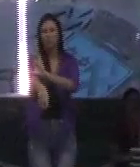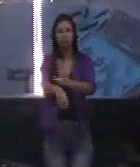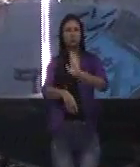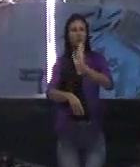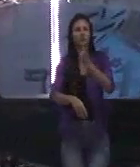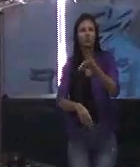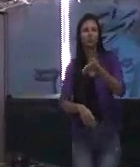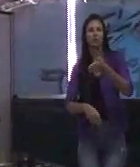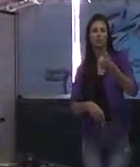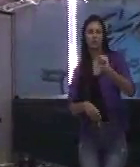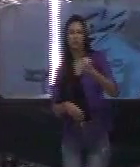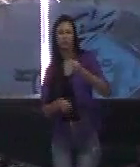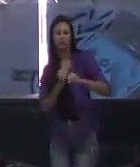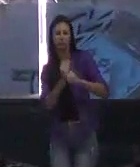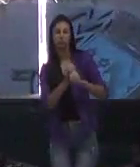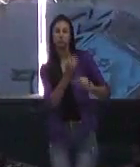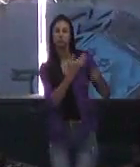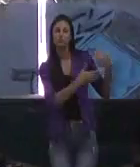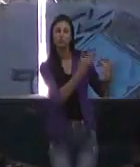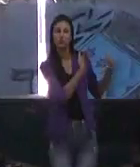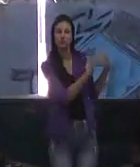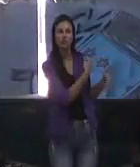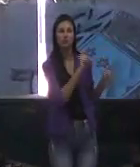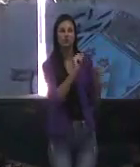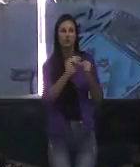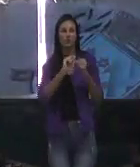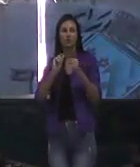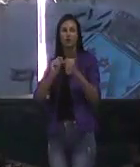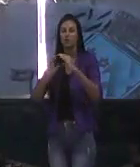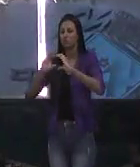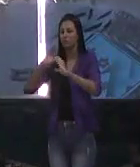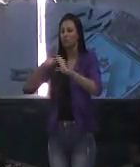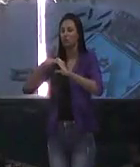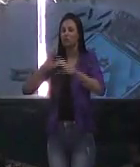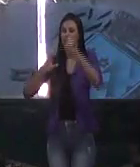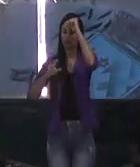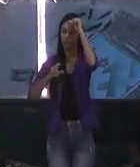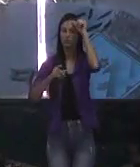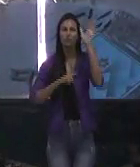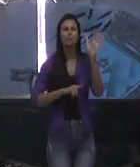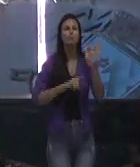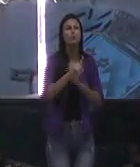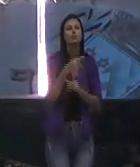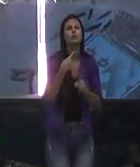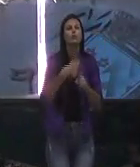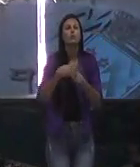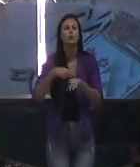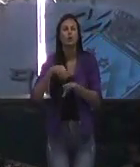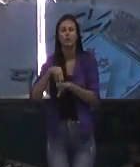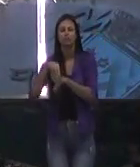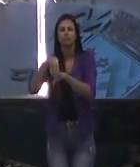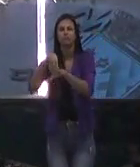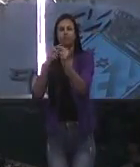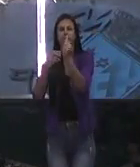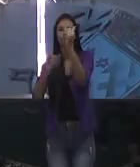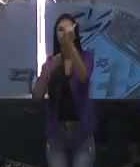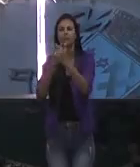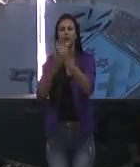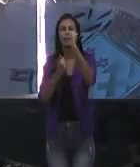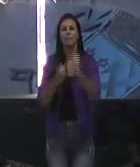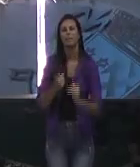atrás, que eu fiz um concurso para a prefeitura, que eu me perguntava por que é que o transporte coletivo pagava menos do que os